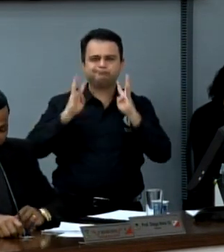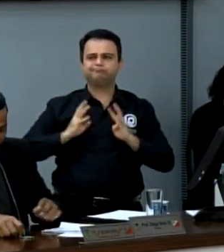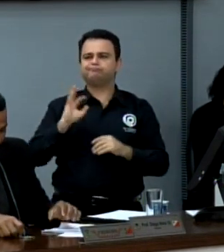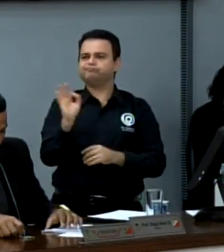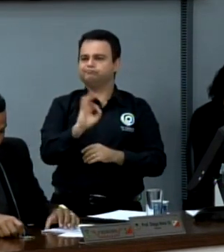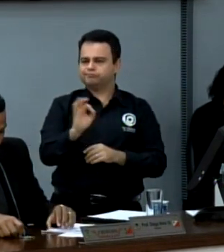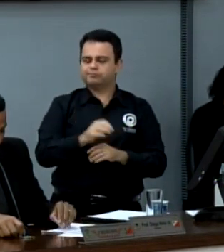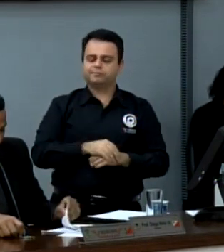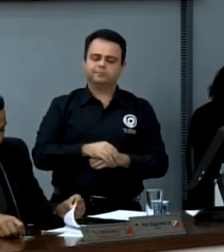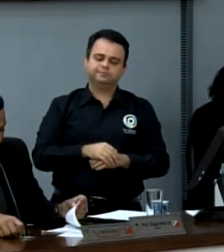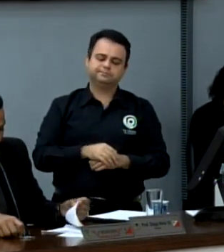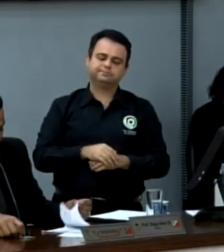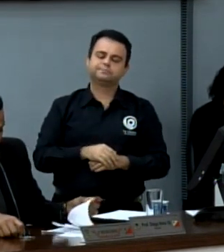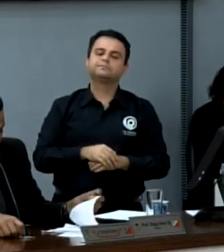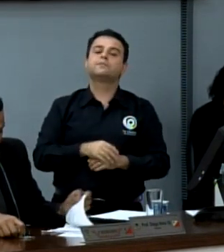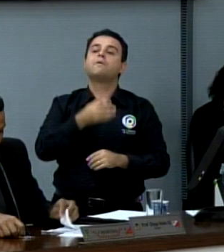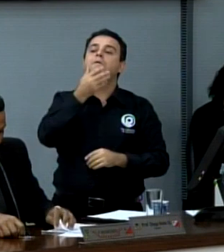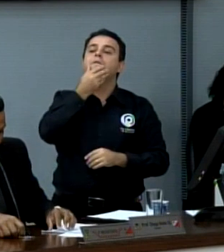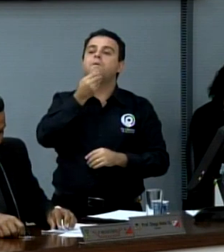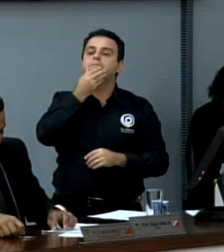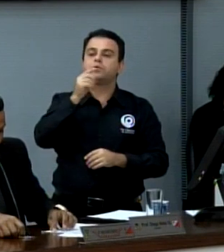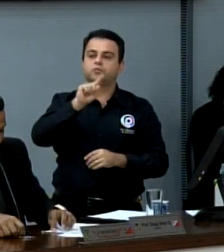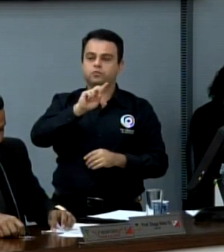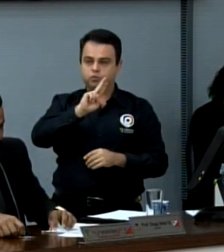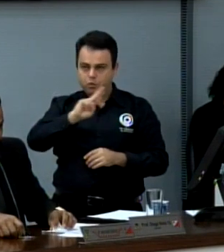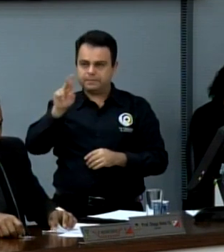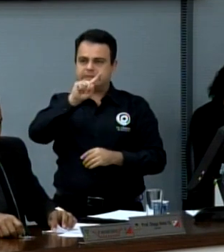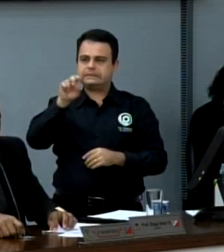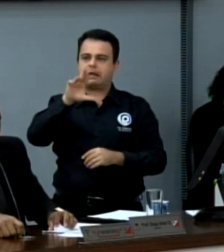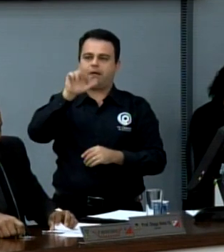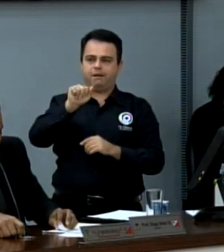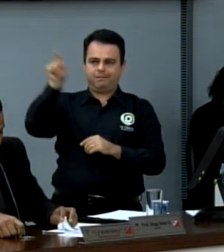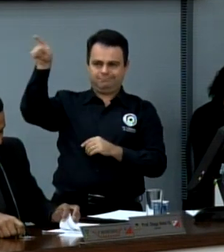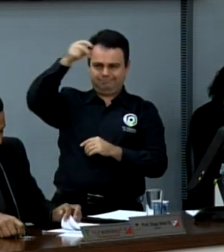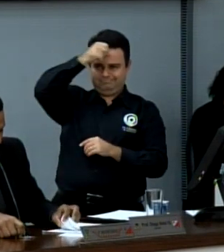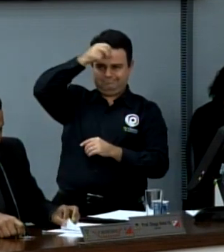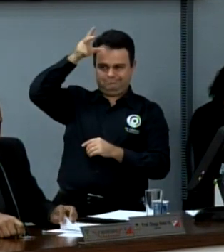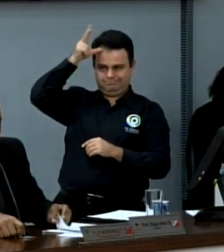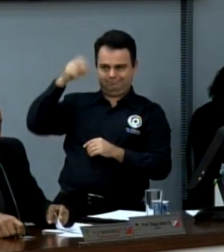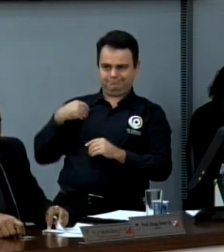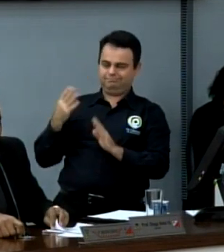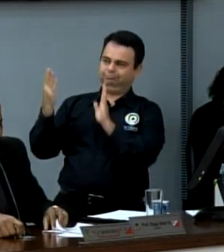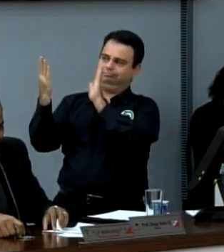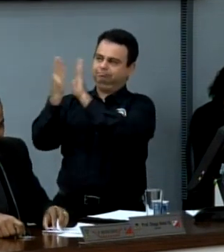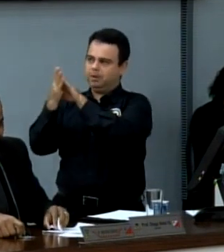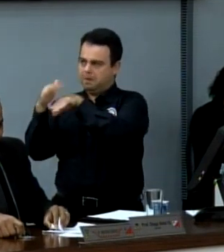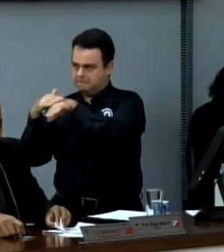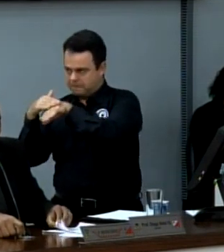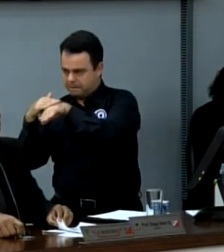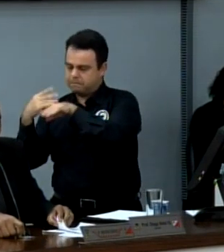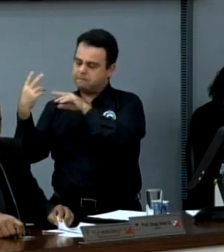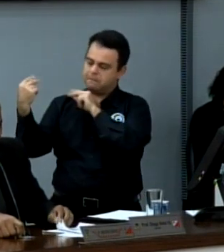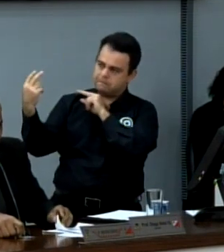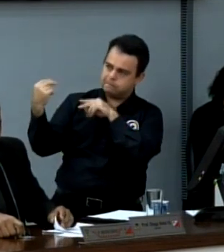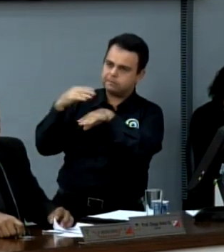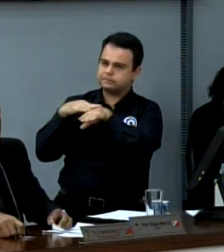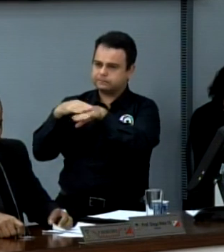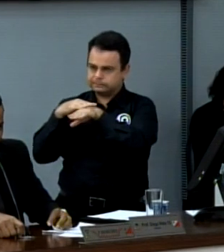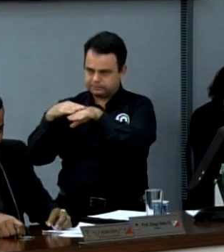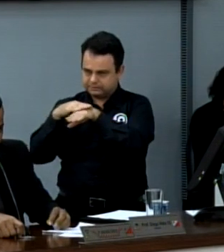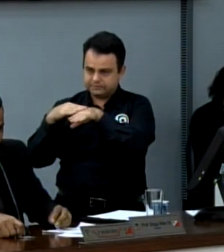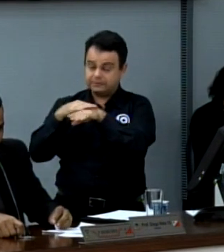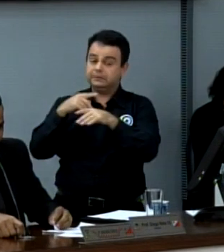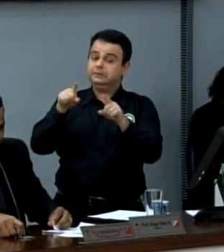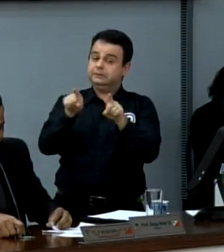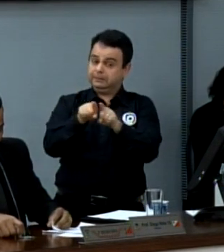do seu Zeca Moreira que me recebeu muito bem lá na prefeitura novamente onde eu fui indagar também sobre outra secretaria também que eu tô tendo muita